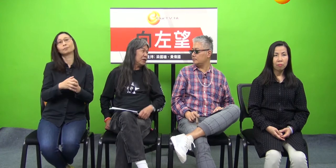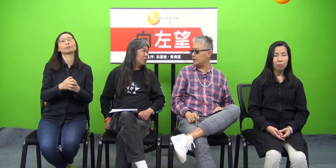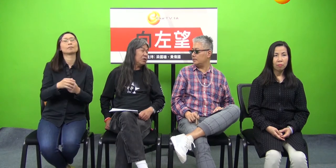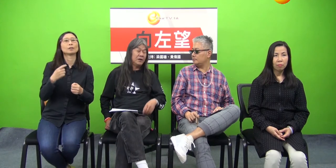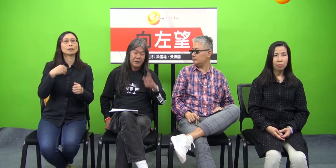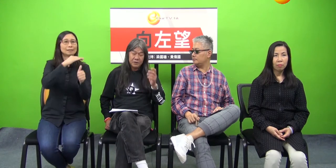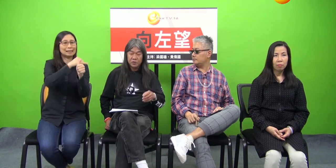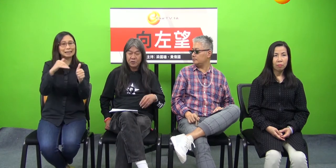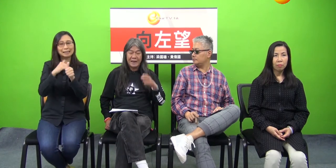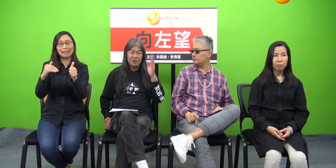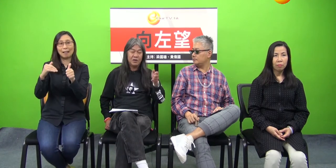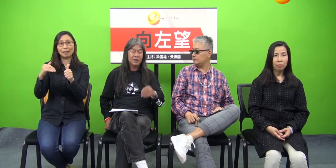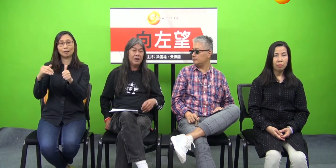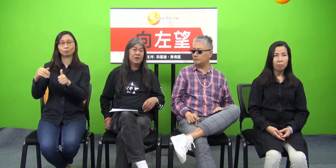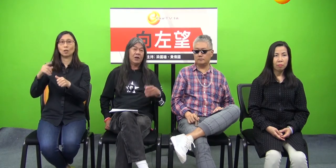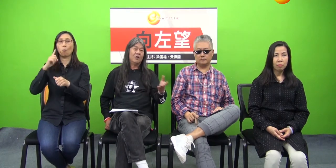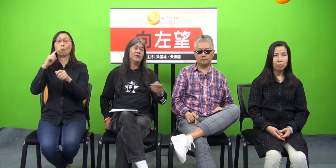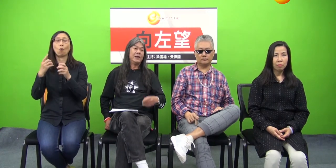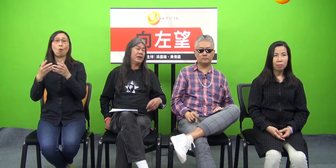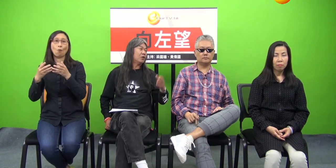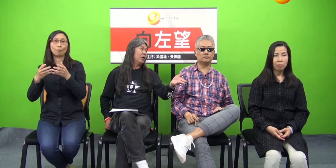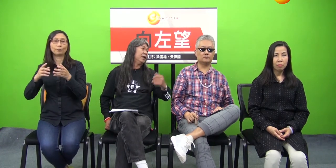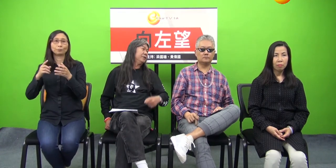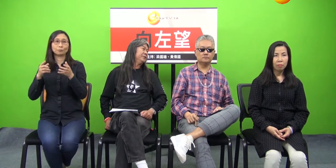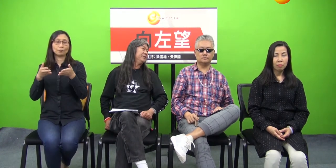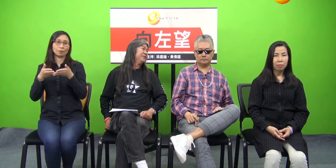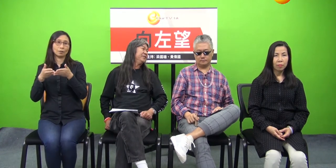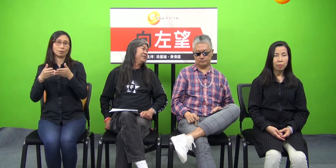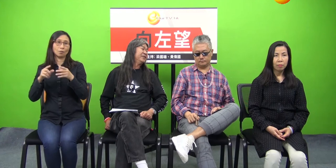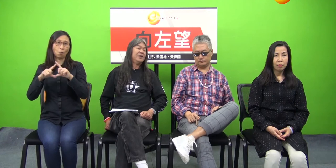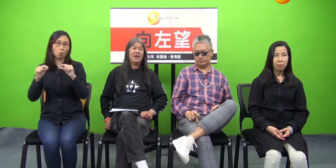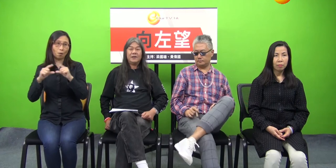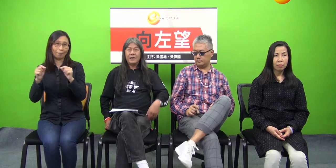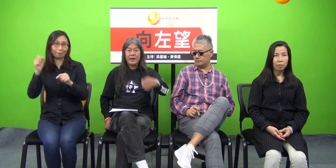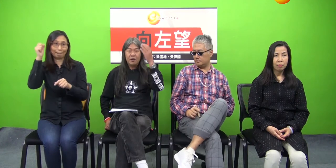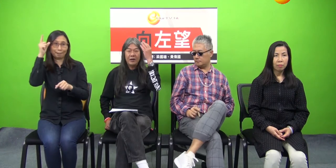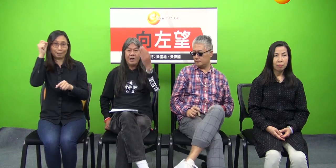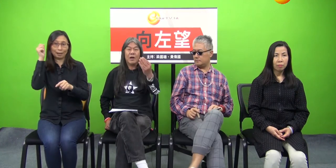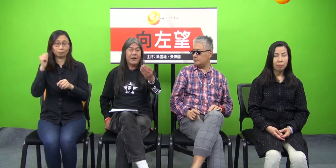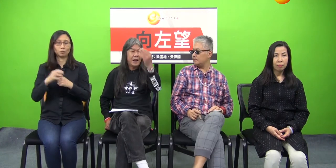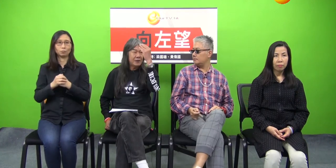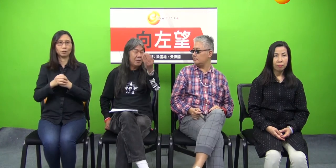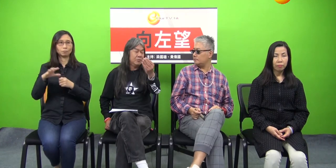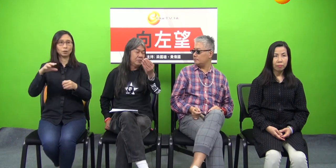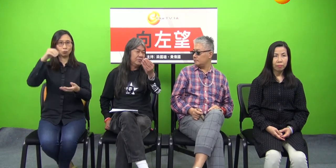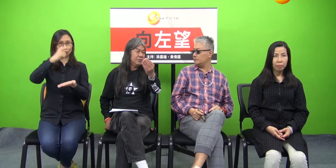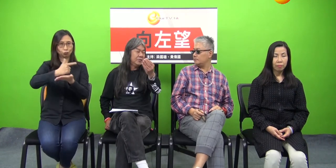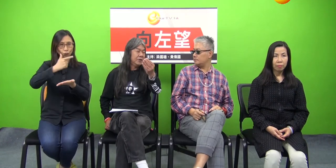黨啲特務啊，呢些殺咗一輪。到1954年你就改啦，即係成個靈魂嘅核